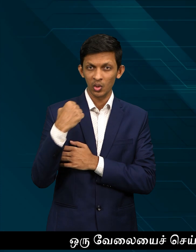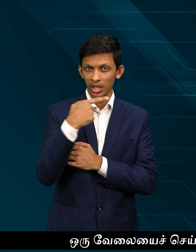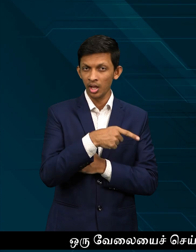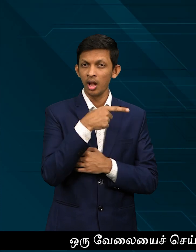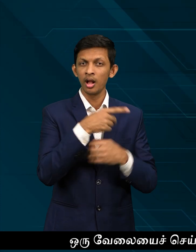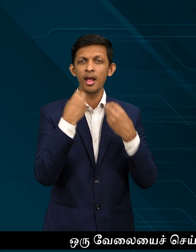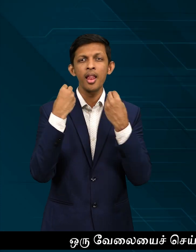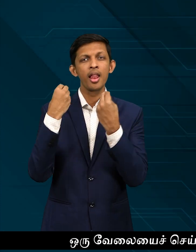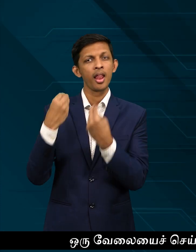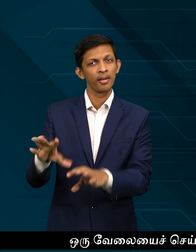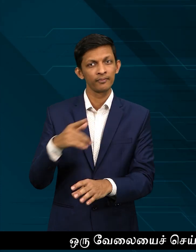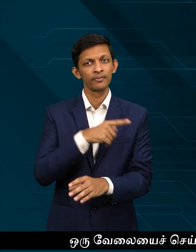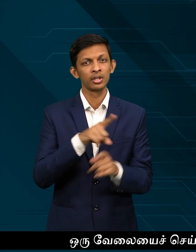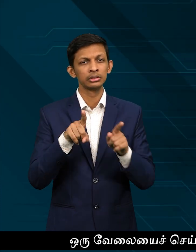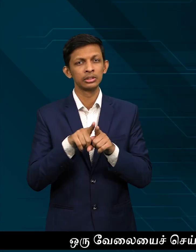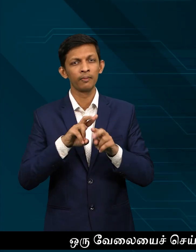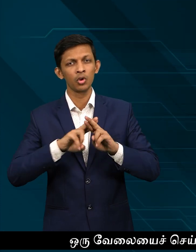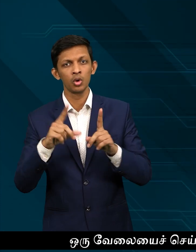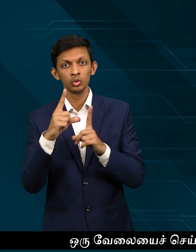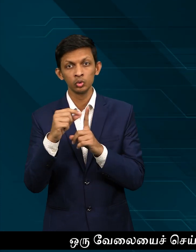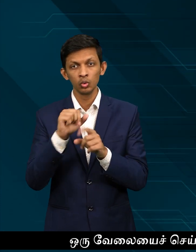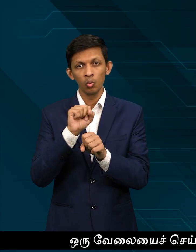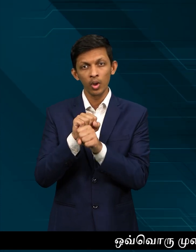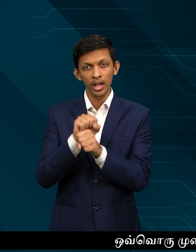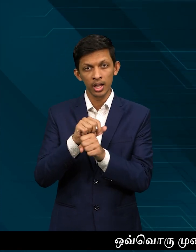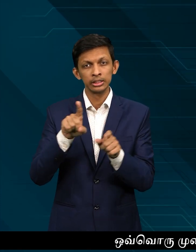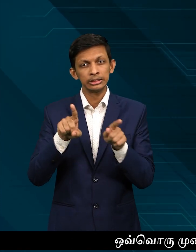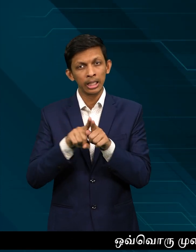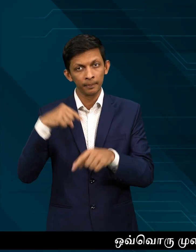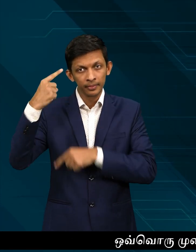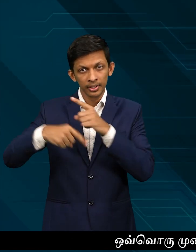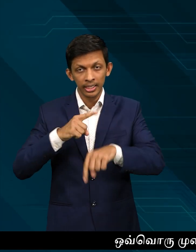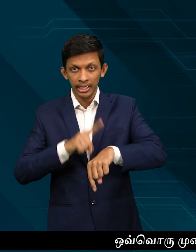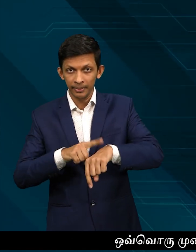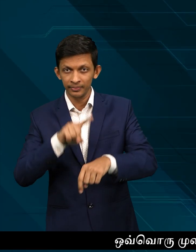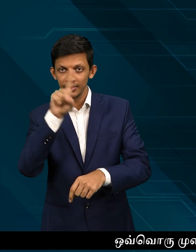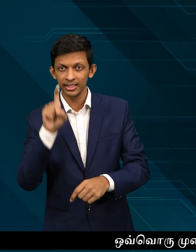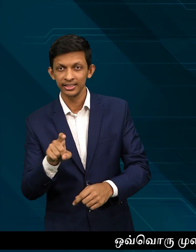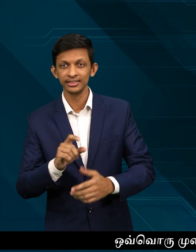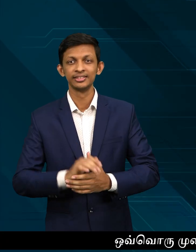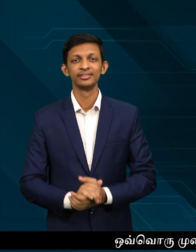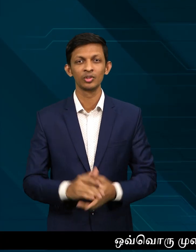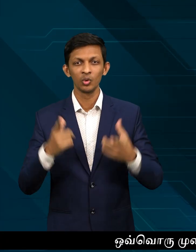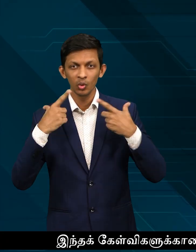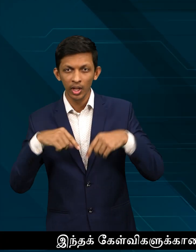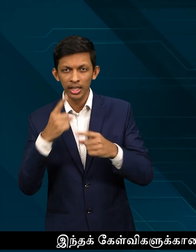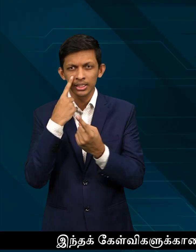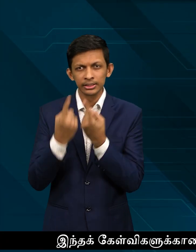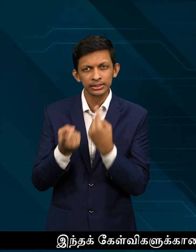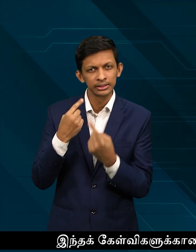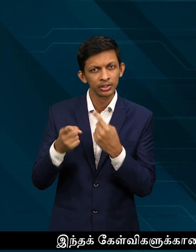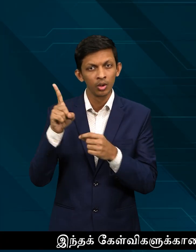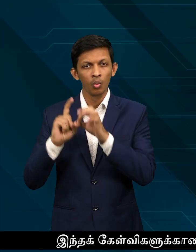ஒரு வேலையை செய்யும்போது சக்தியால் செலவிடப்படும் ஆற்றல் ஒவ்வொரு முறையும் ஒரே மாதிரியாக இருக்கிறதா?